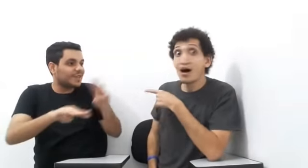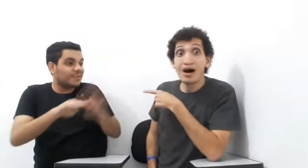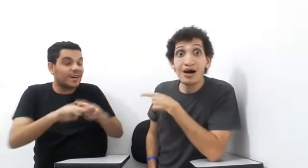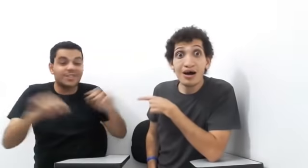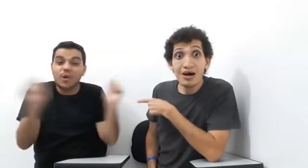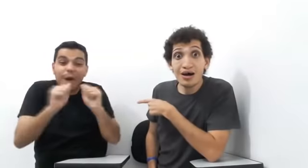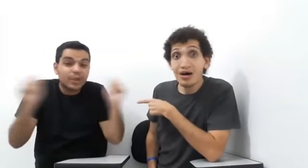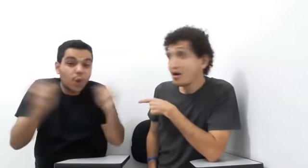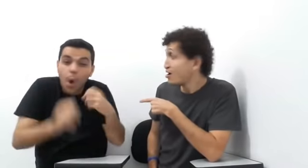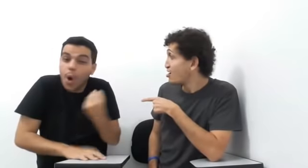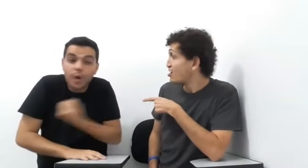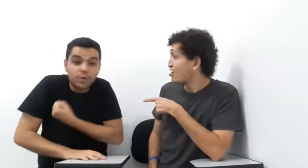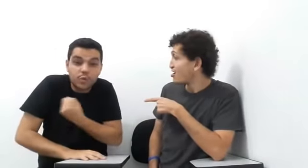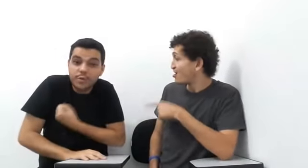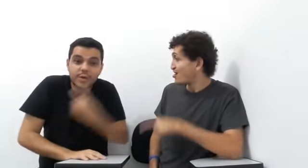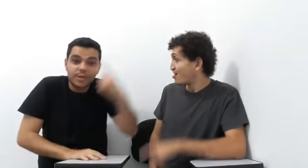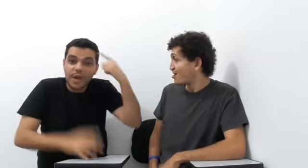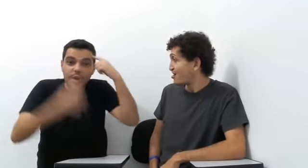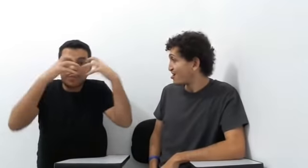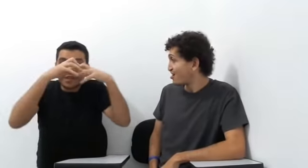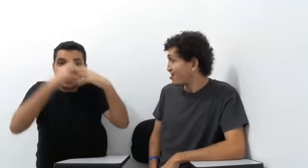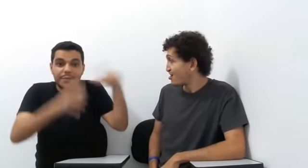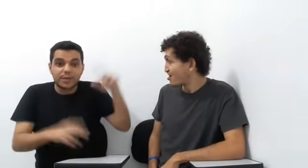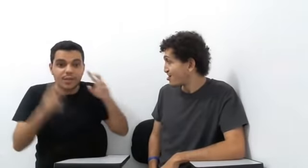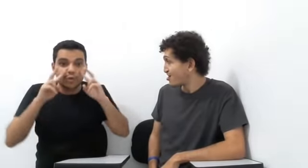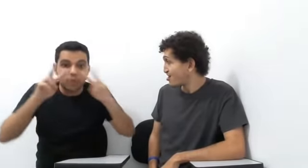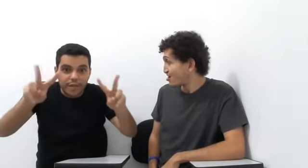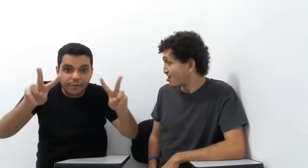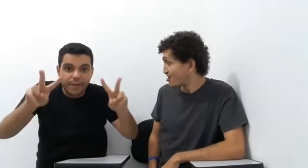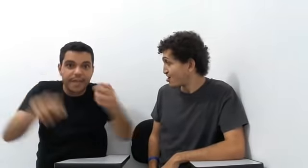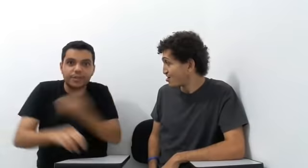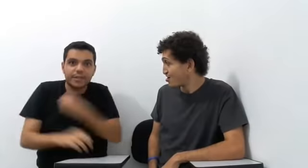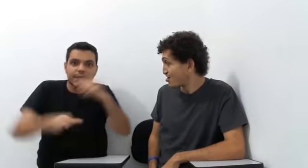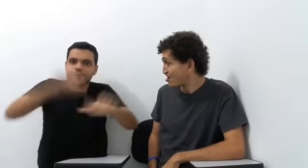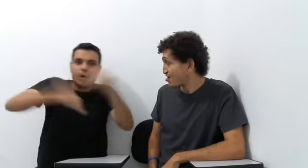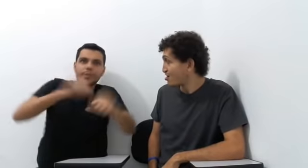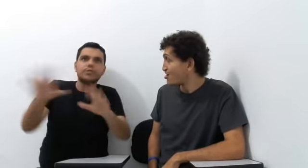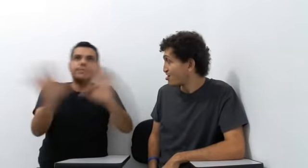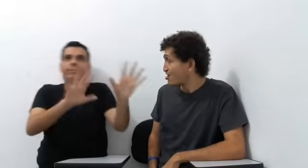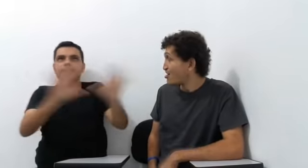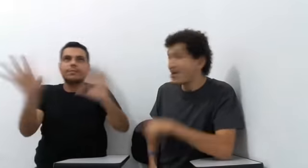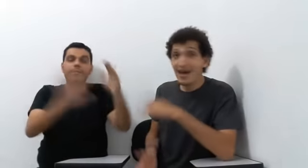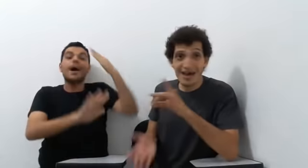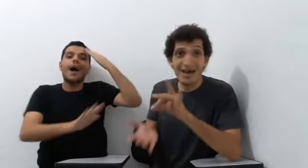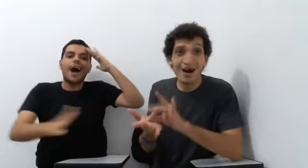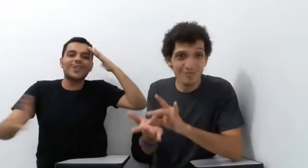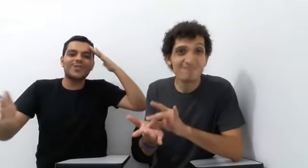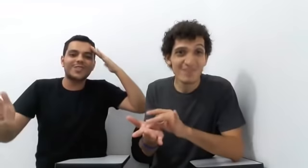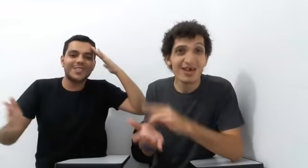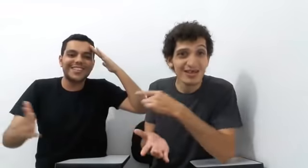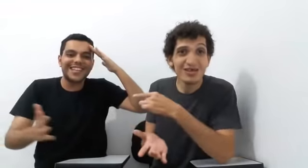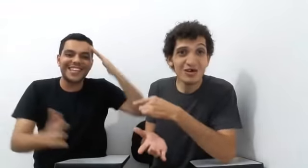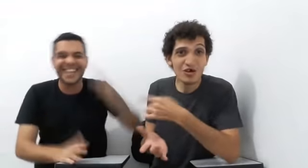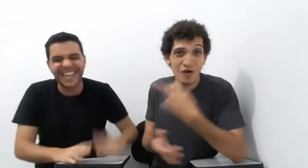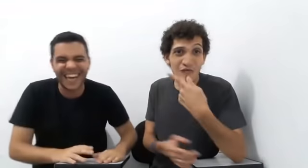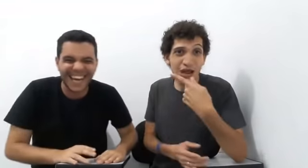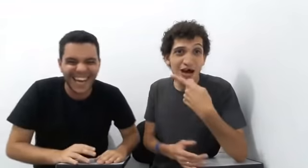matemática, eu adoro números, o pensamento assim, tudo que eu vejo eu já transformo em número. É real. Aí eu consigo entender. Para